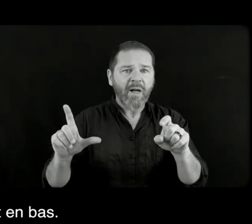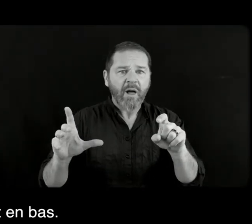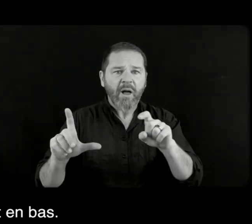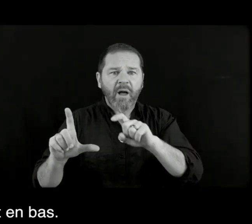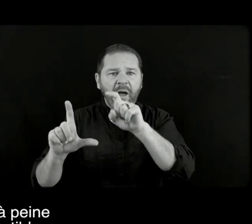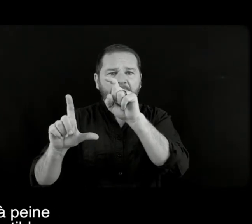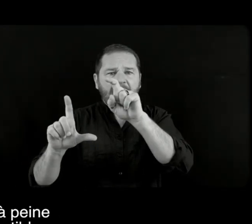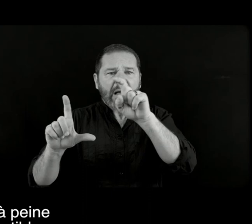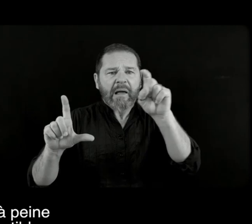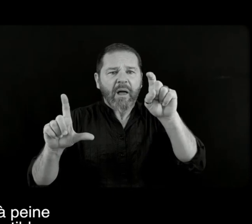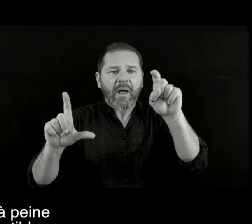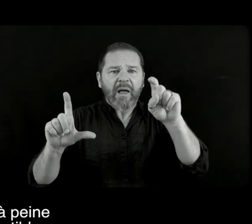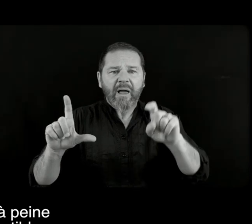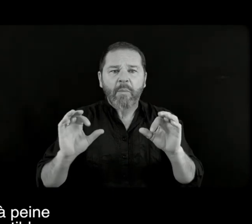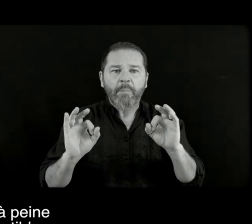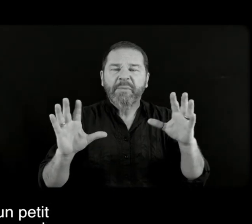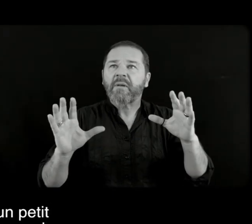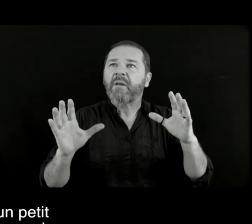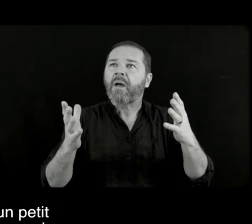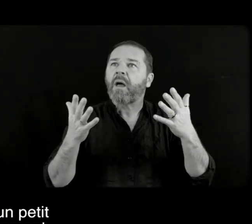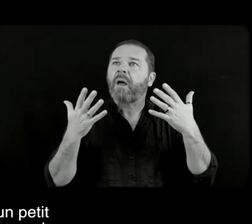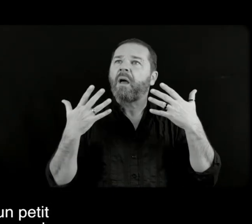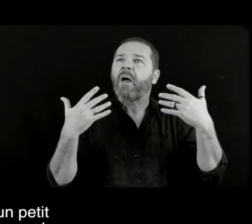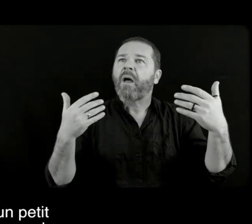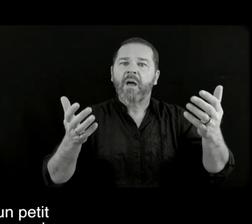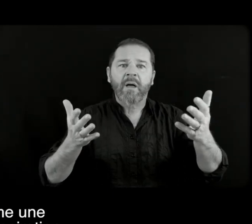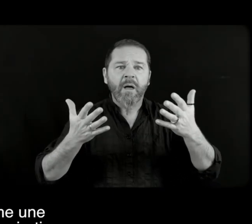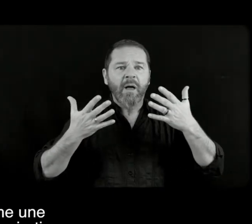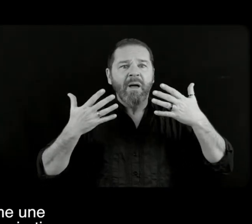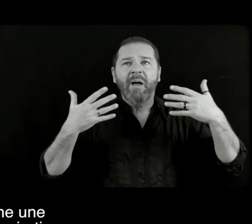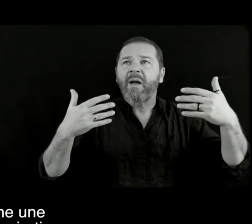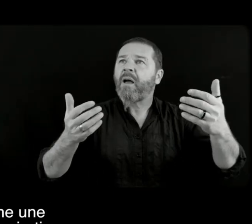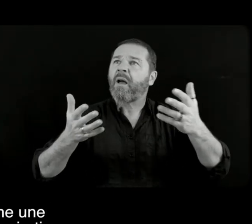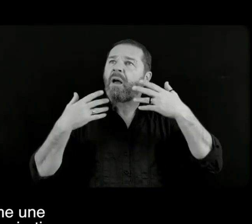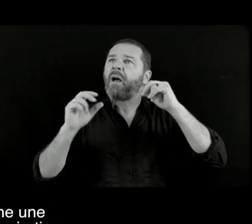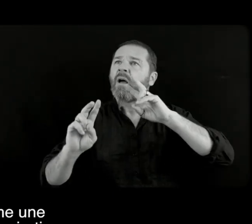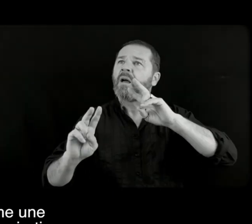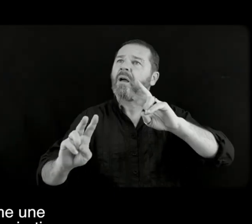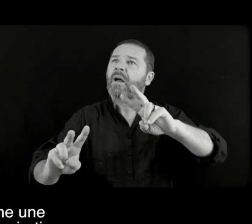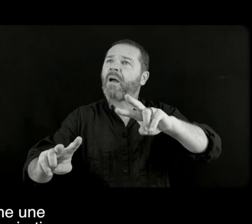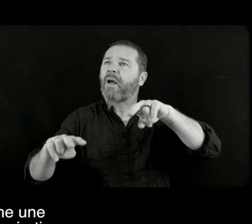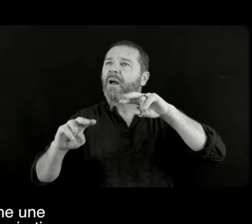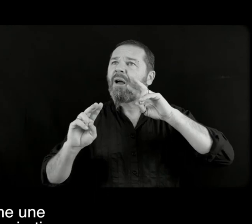bas. C'est à peine perceptible, juste un petit tremblement, comme une petite respiration.